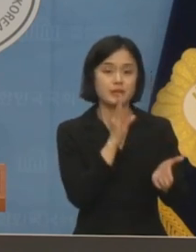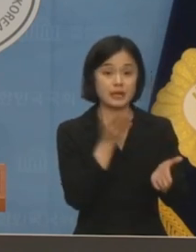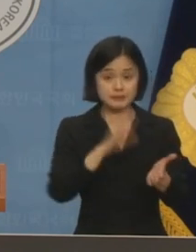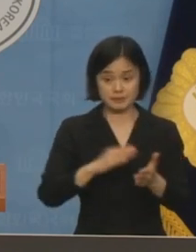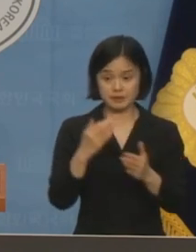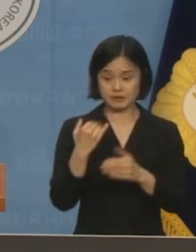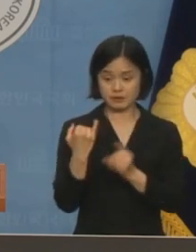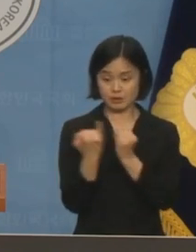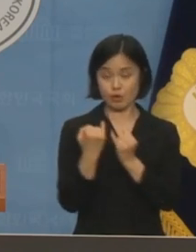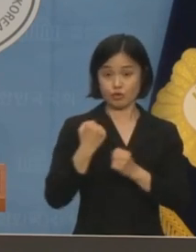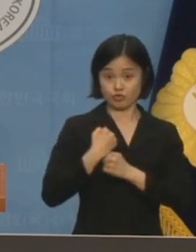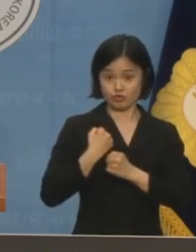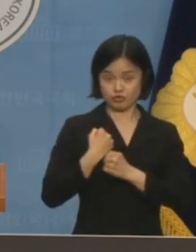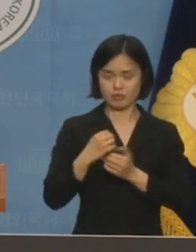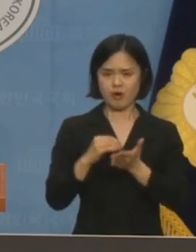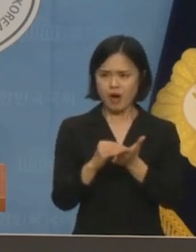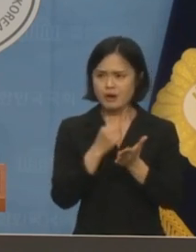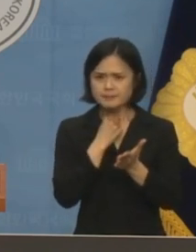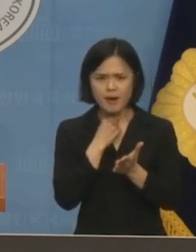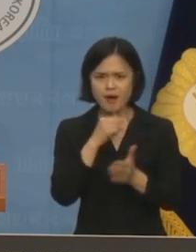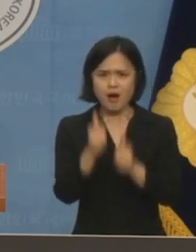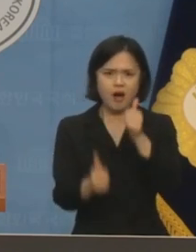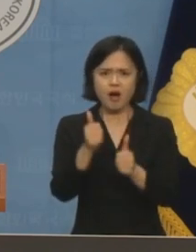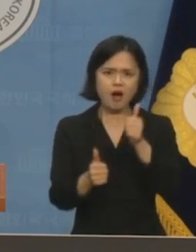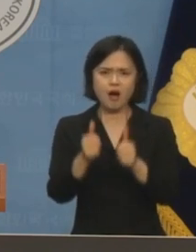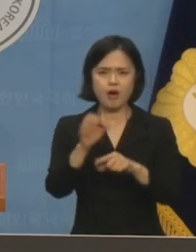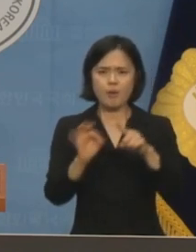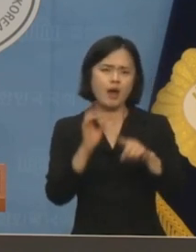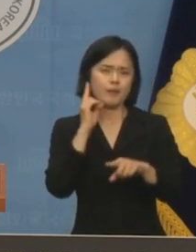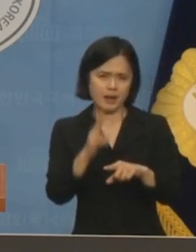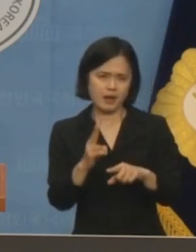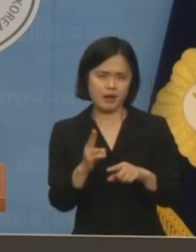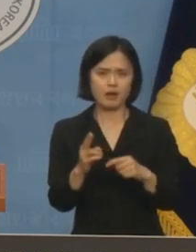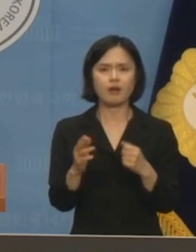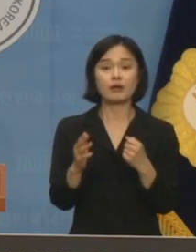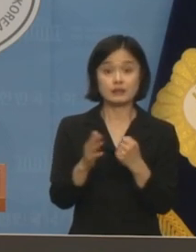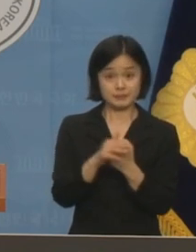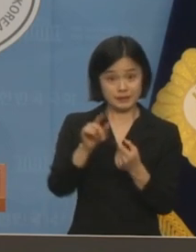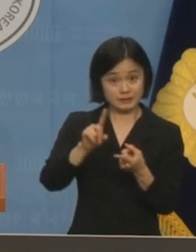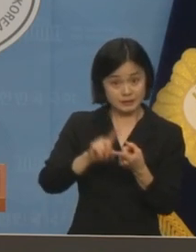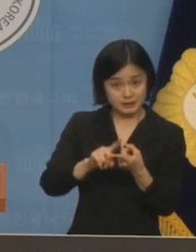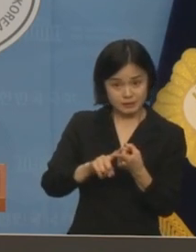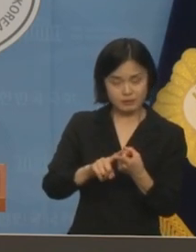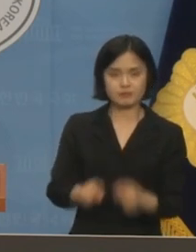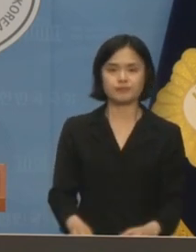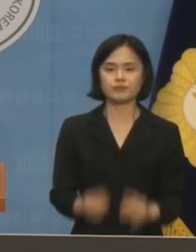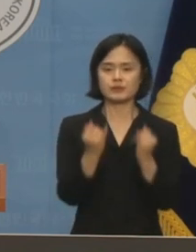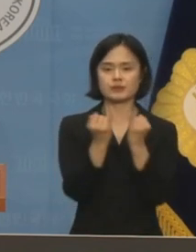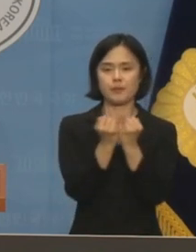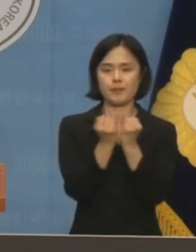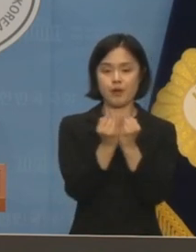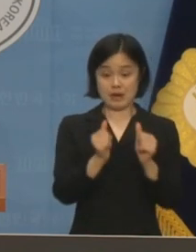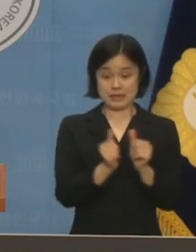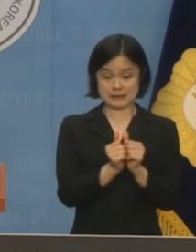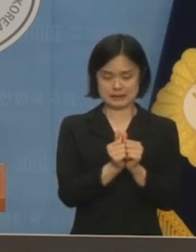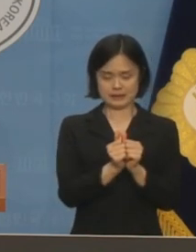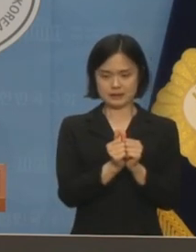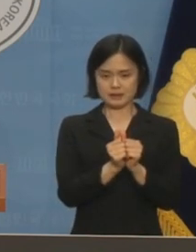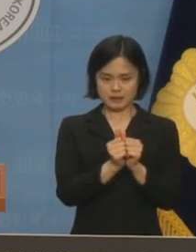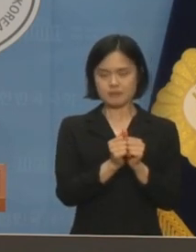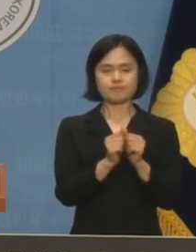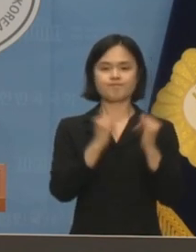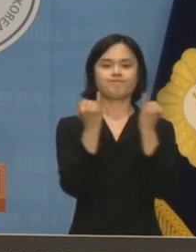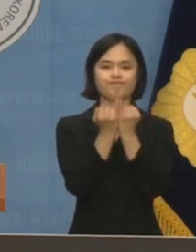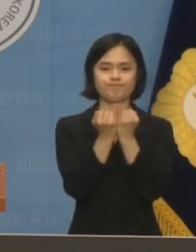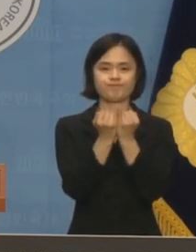변 하사는 2020년 2월 10일 청주지방법원에서 성별 정정 허가를 받았고 2020년